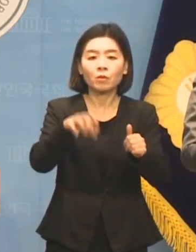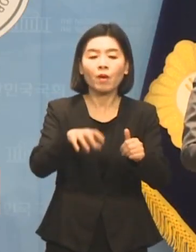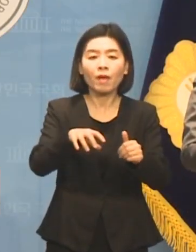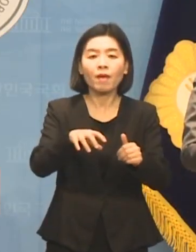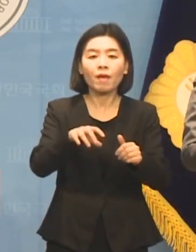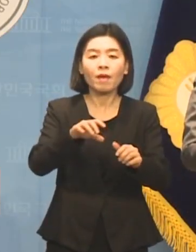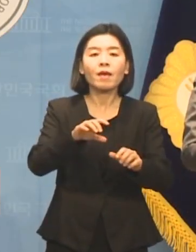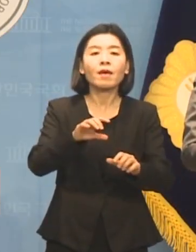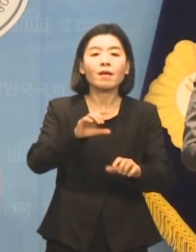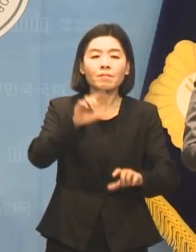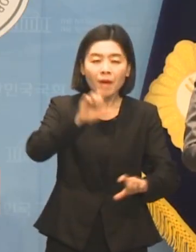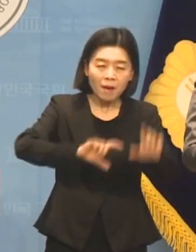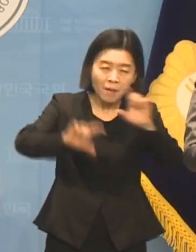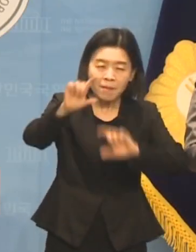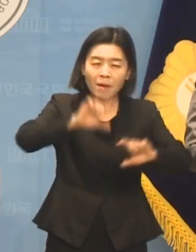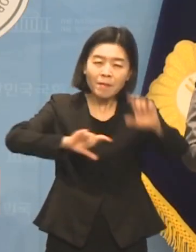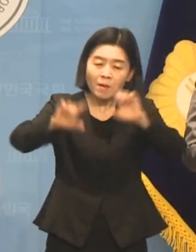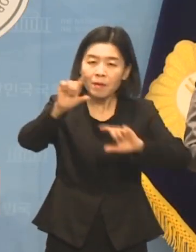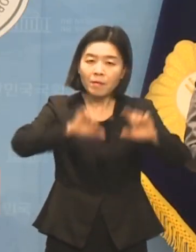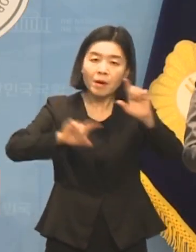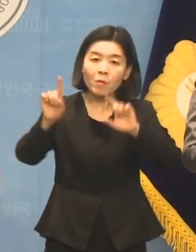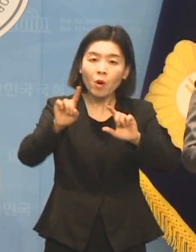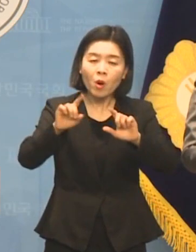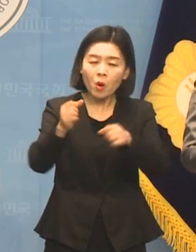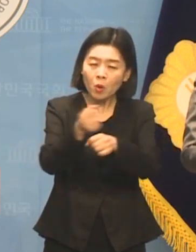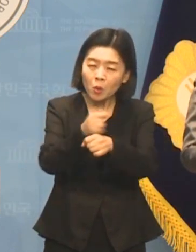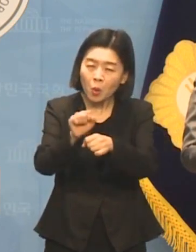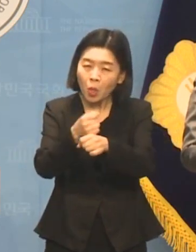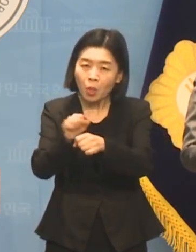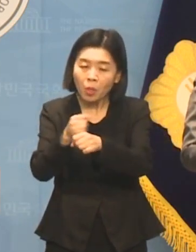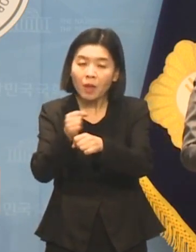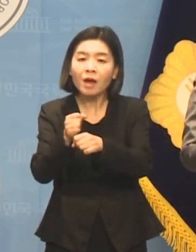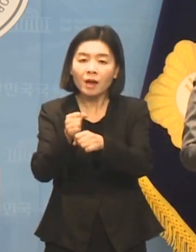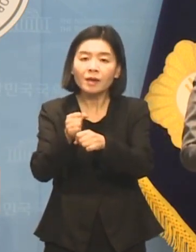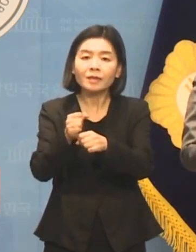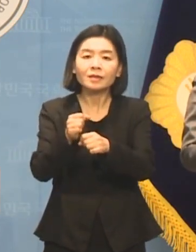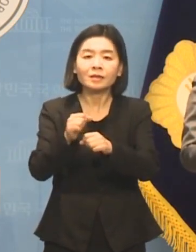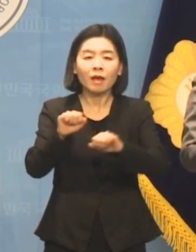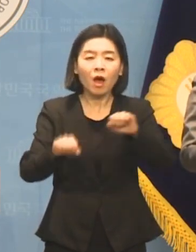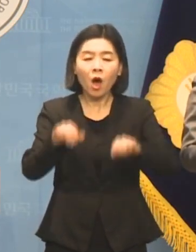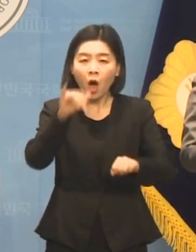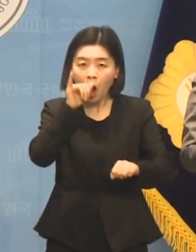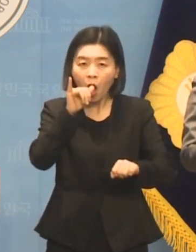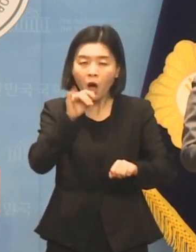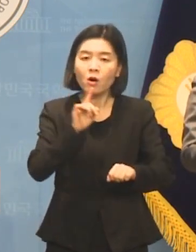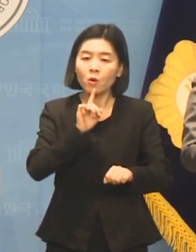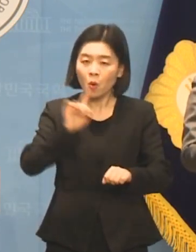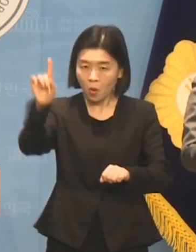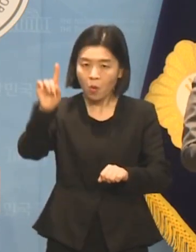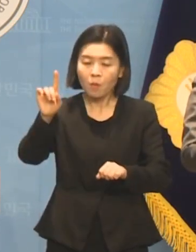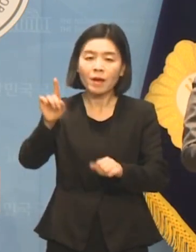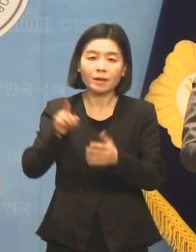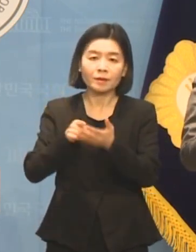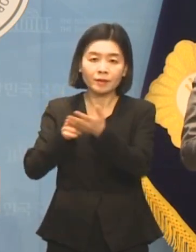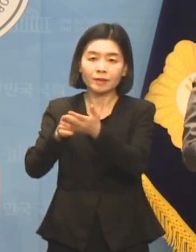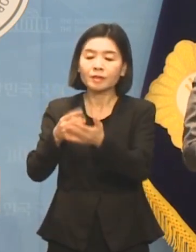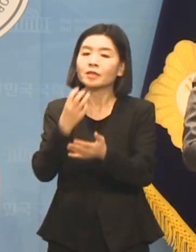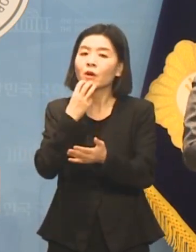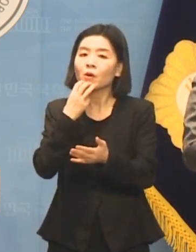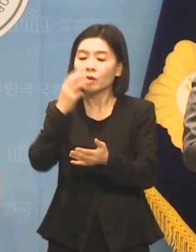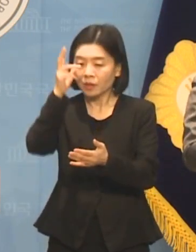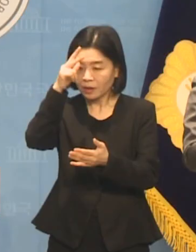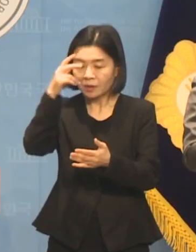프로그램을 이용한 조직적 여론 조작 행위가 있었고 그에 대한 고발장 접수를 서울경찰청에